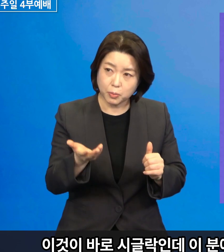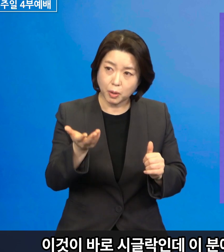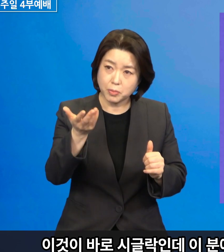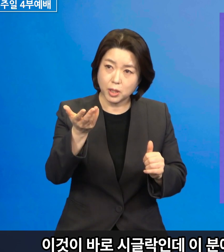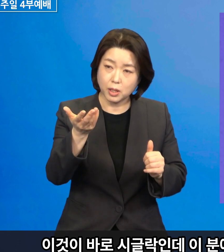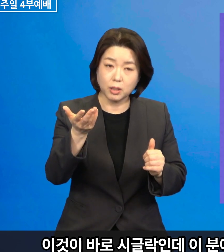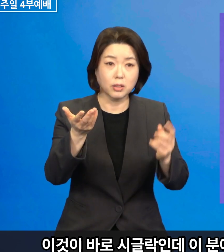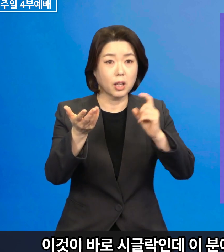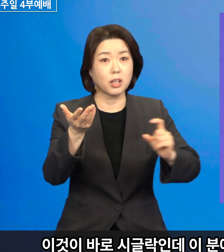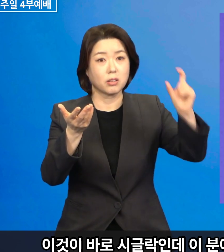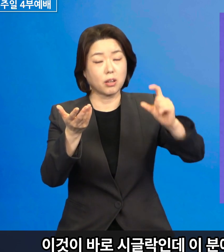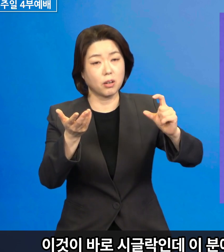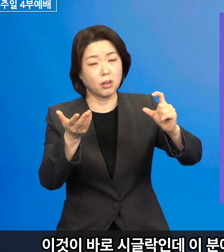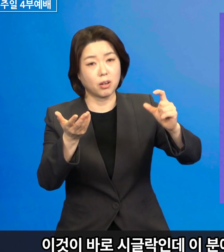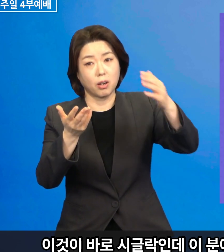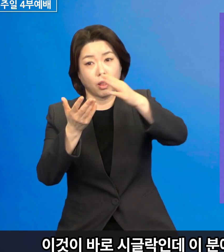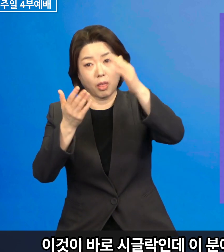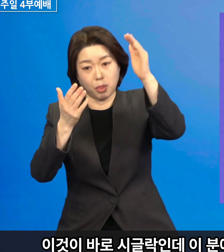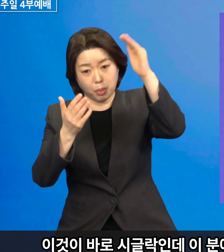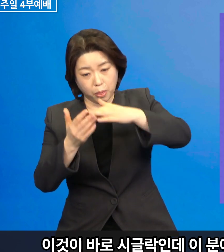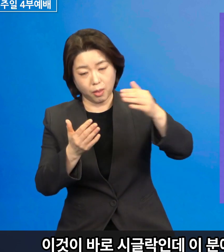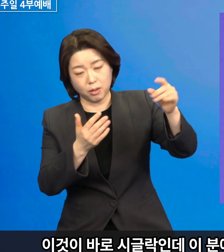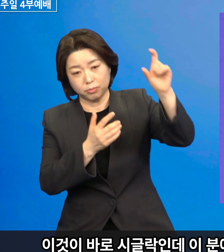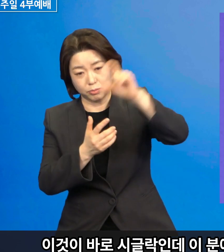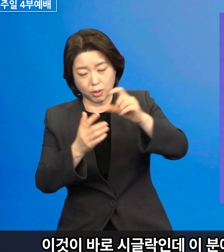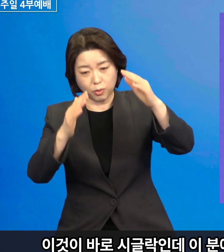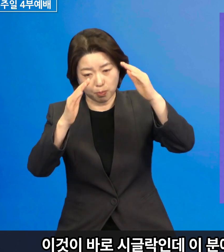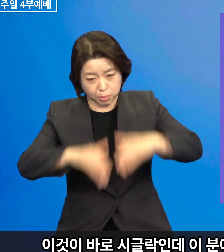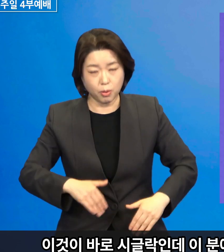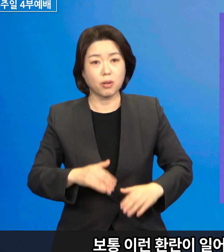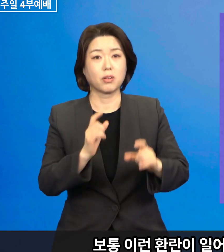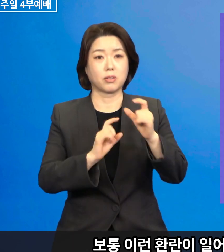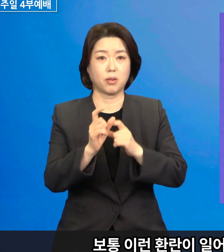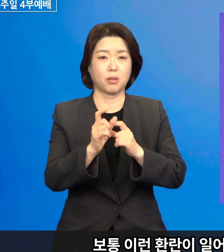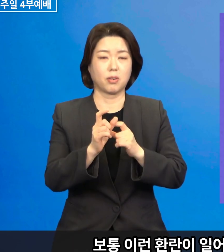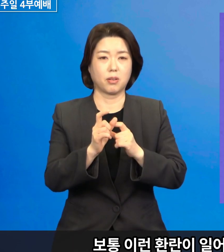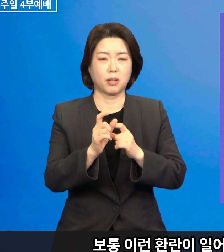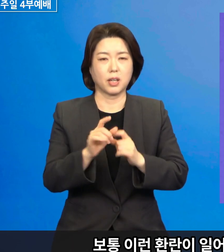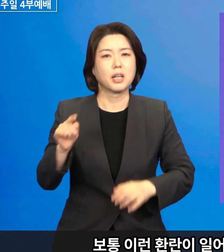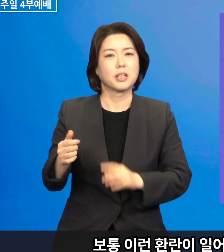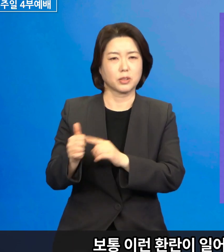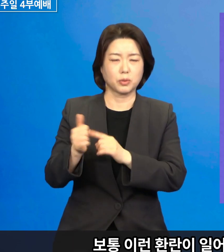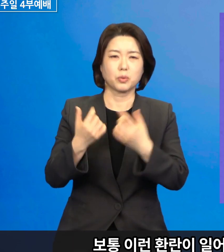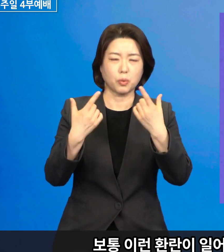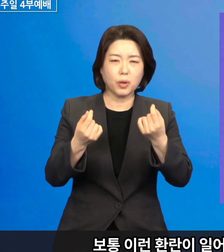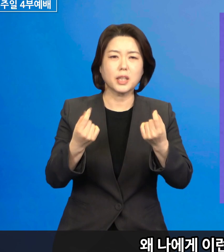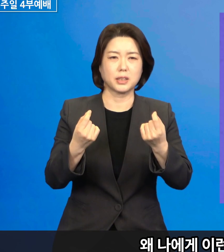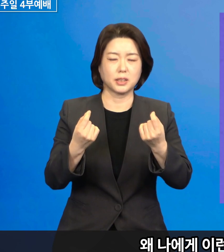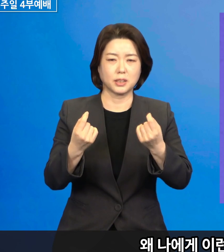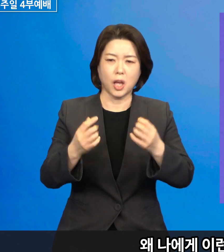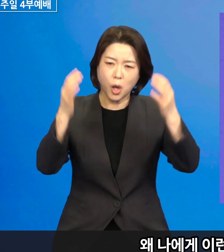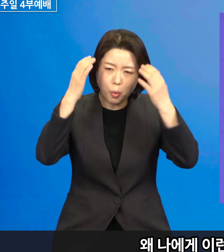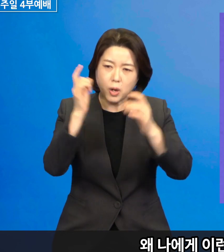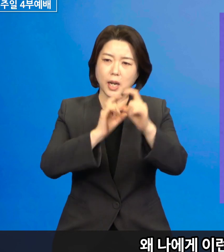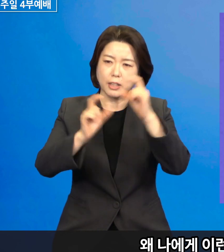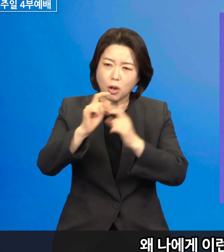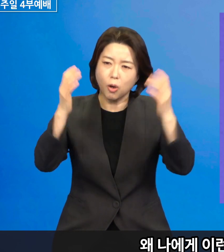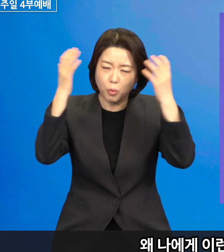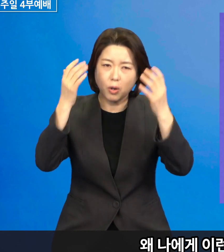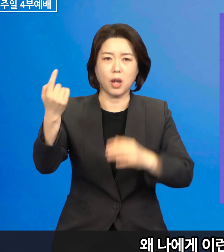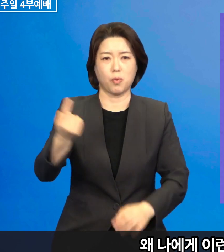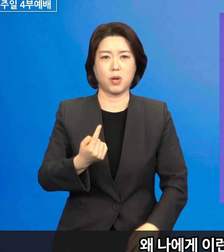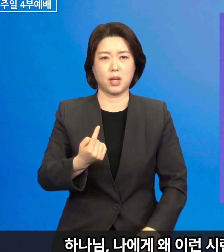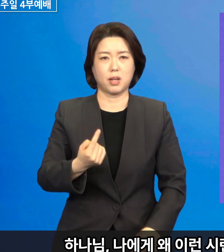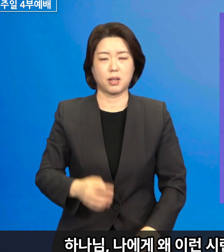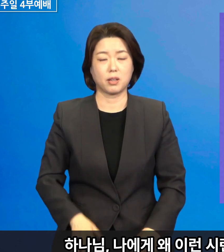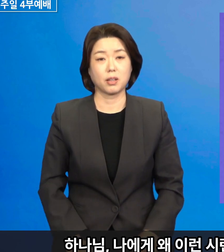이것이 바로 시글락인데 이분에게도 그런 일이 벌어진 것입니다. 보통 이런 환란이 일어나게 되면 사람들은 묻죠. 왜 나에게 이런